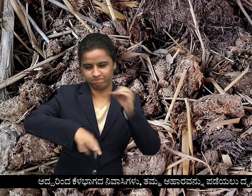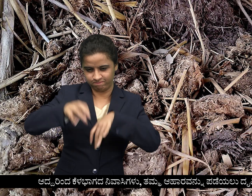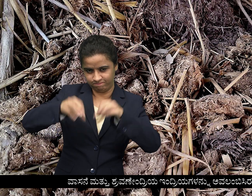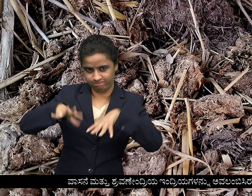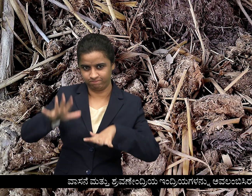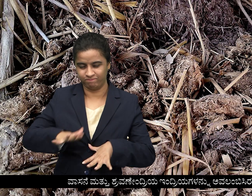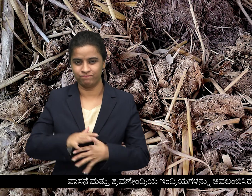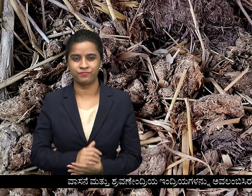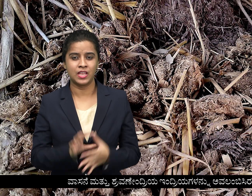ವಾಸನೆ ಮತ್ತು